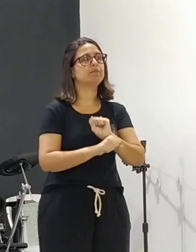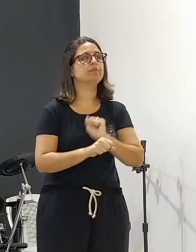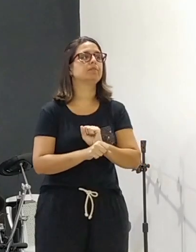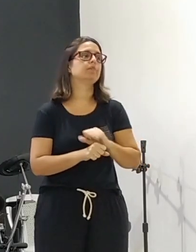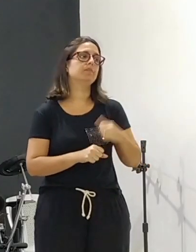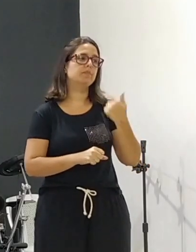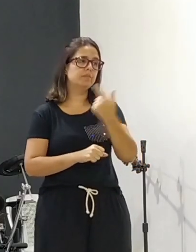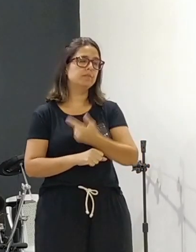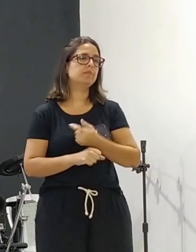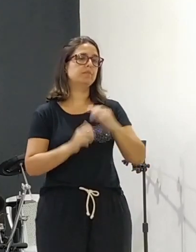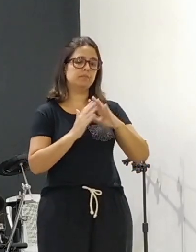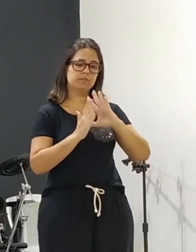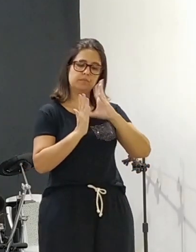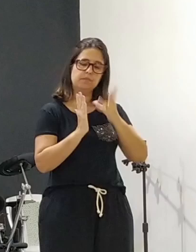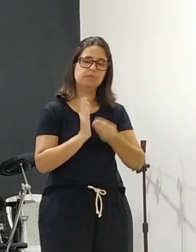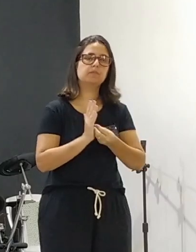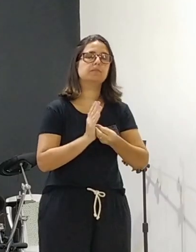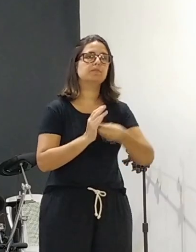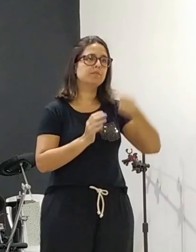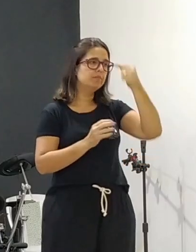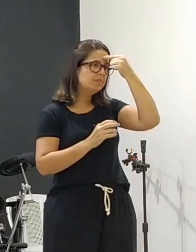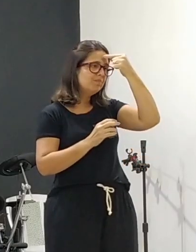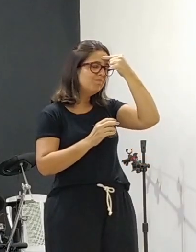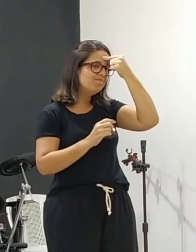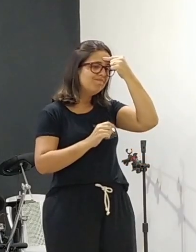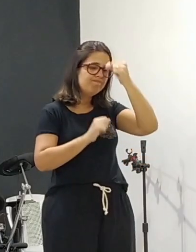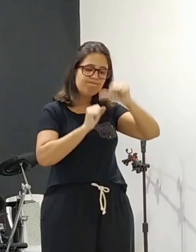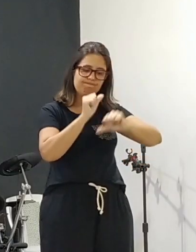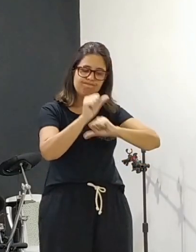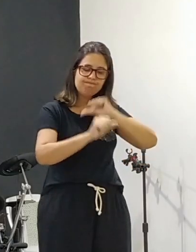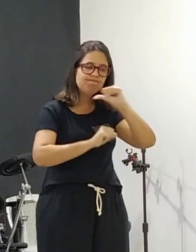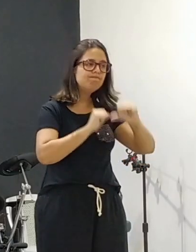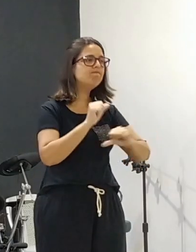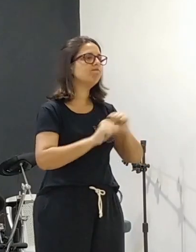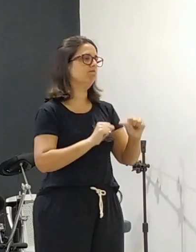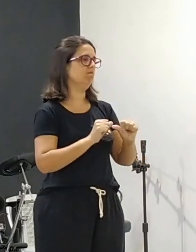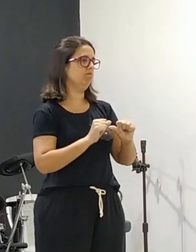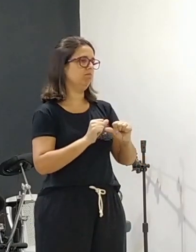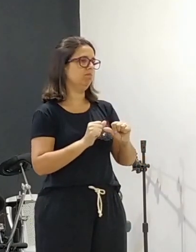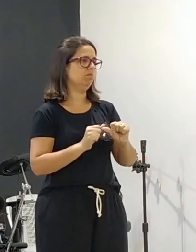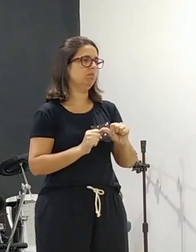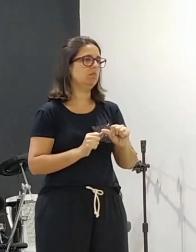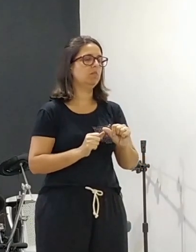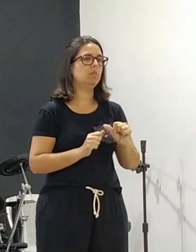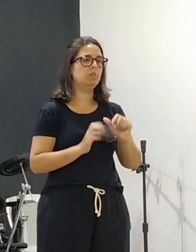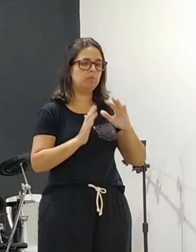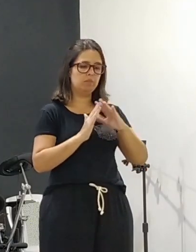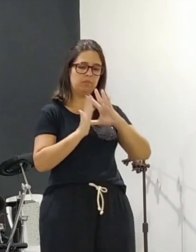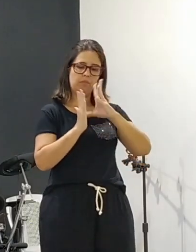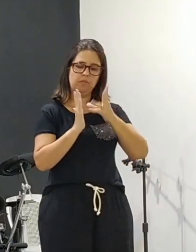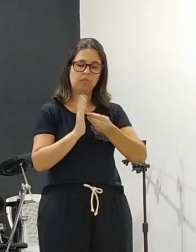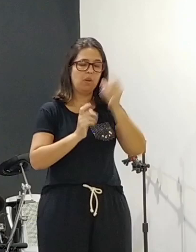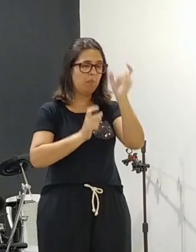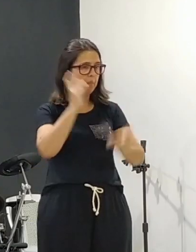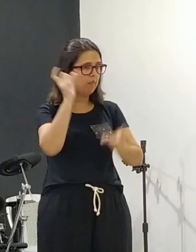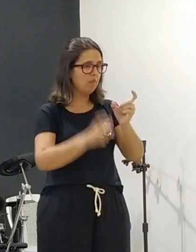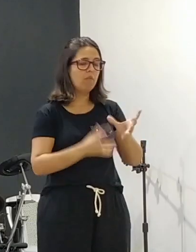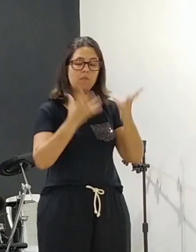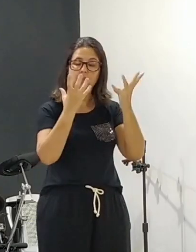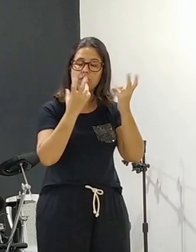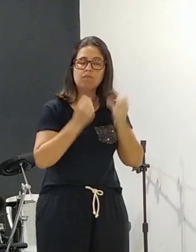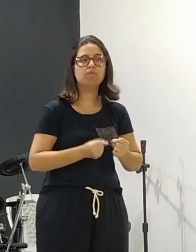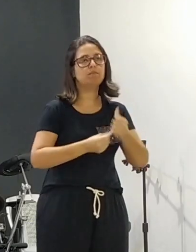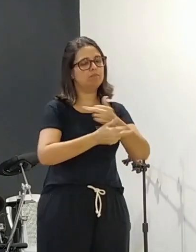da igreja, é uma igreja que mente renovada, é uma igreja que não se conforma, não se rende a